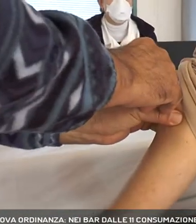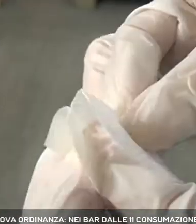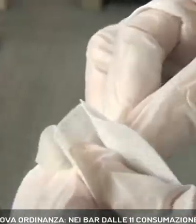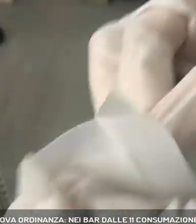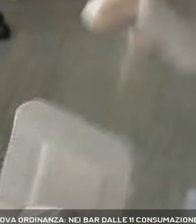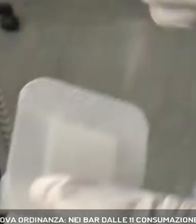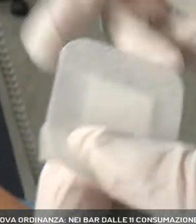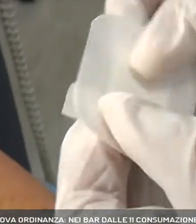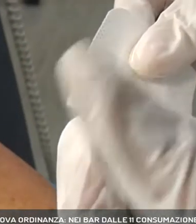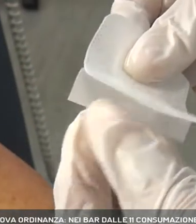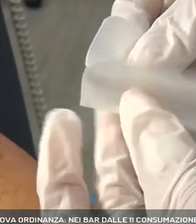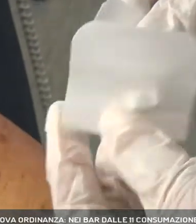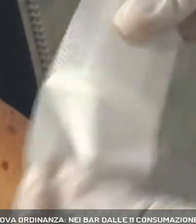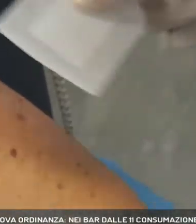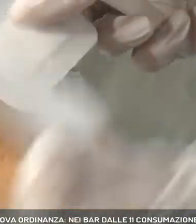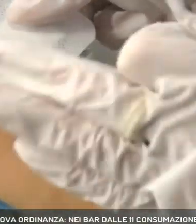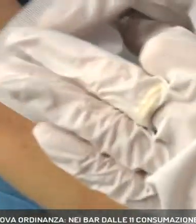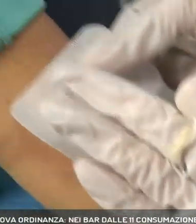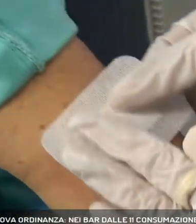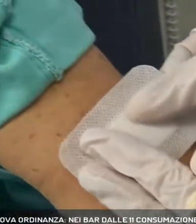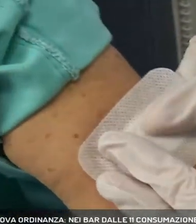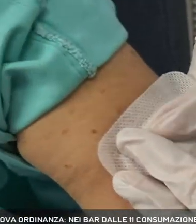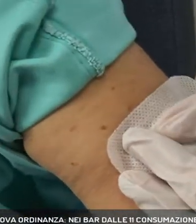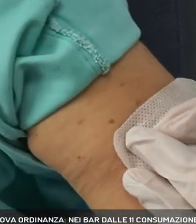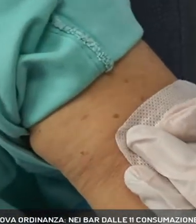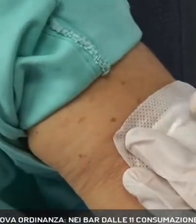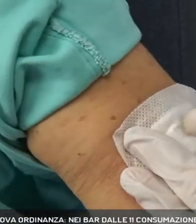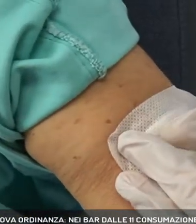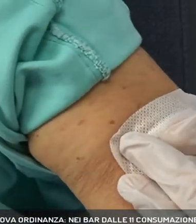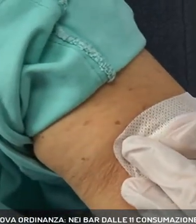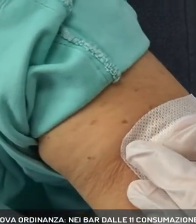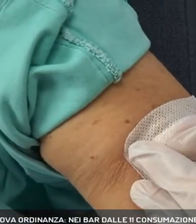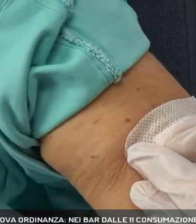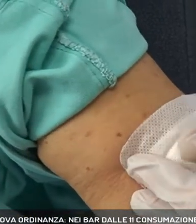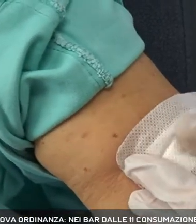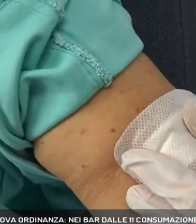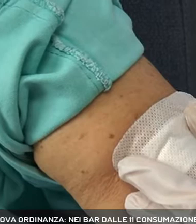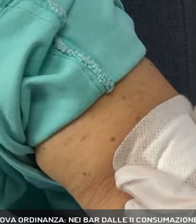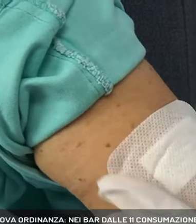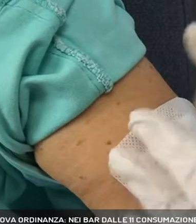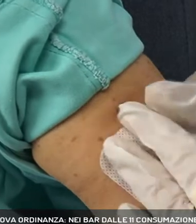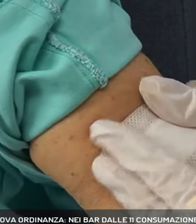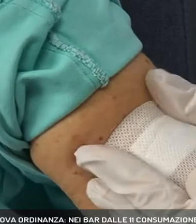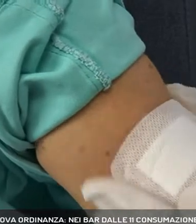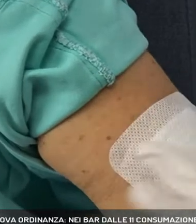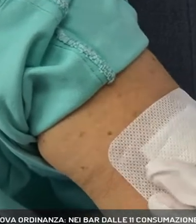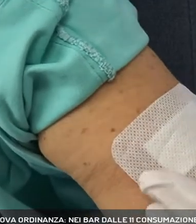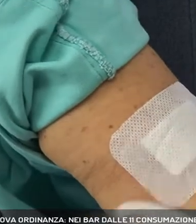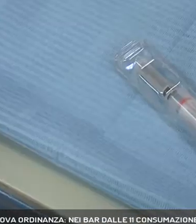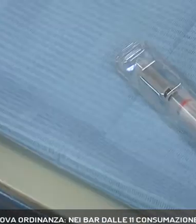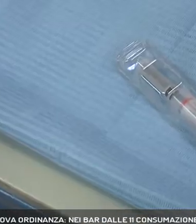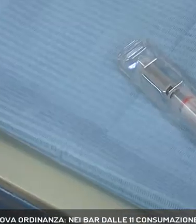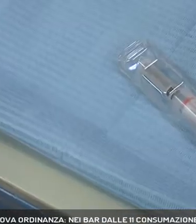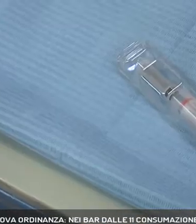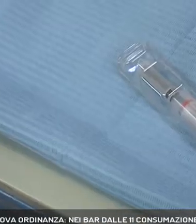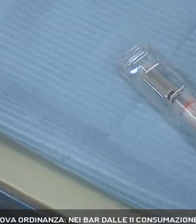di vaccini nel piano vaccinale nazionale sono previsti tre blocchi con altrettanti lotti in tre trimestri un primo trimestre gennaio